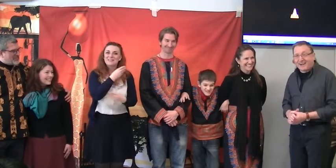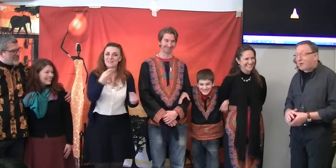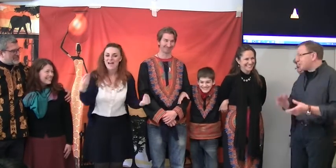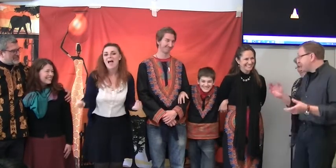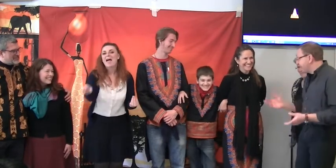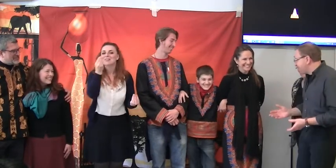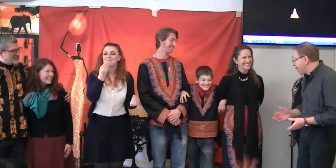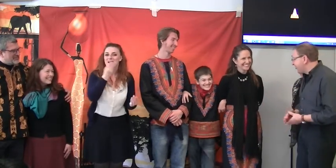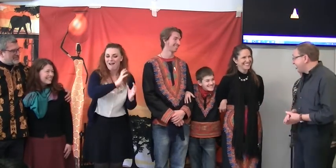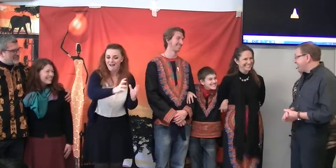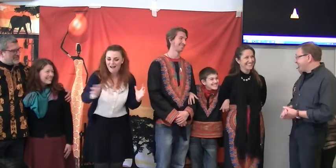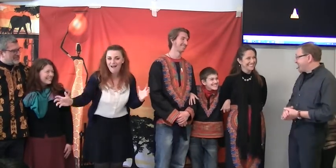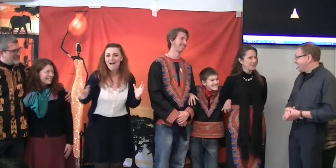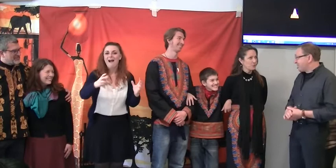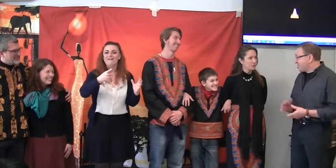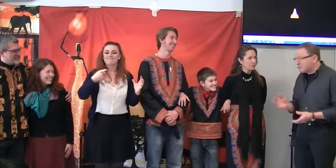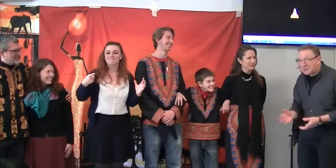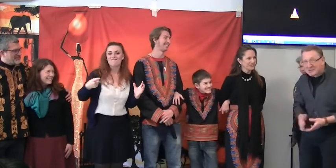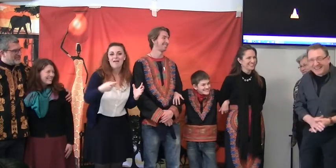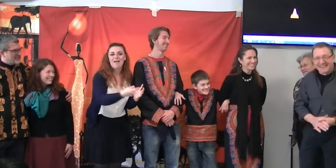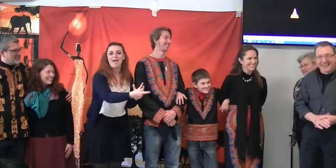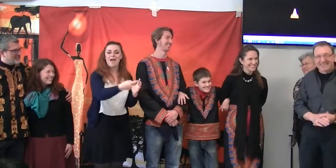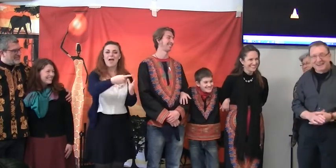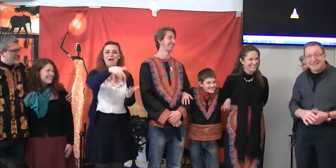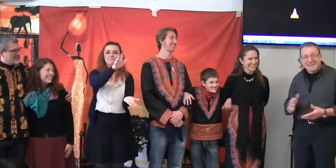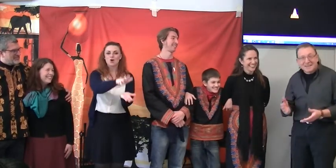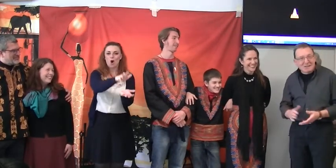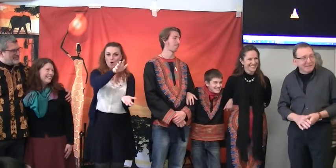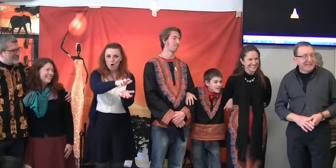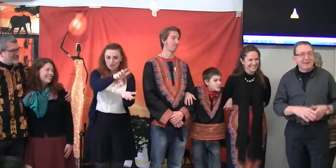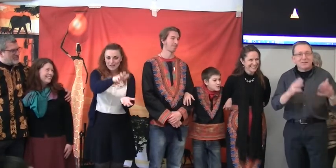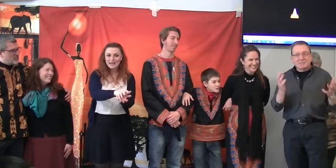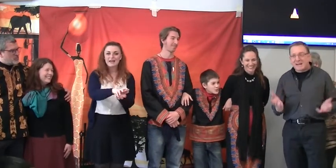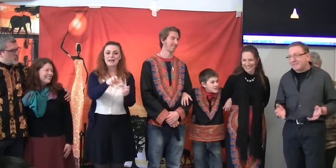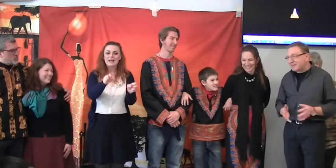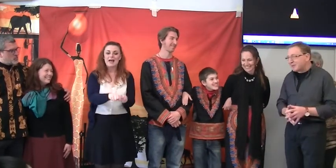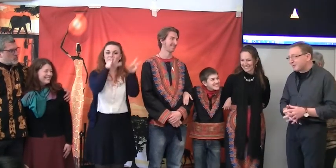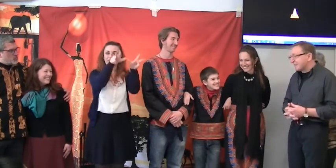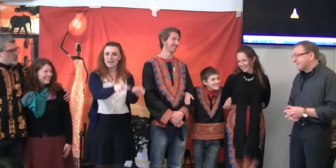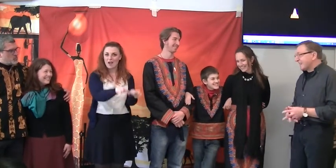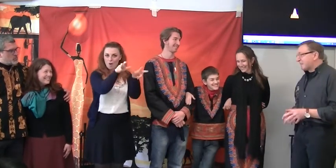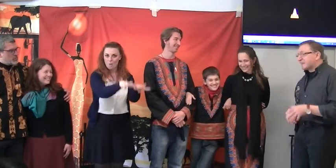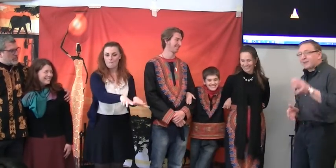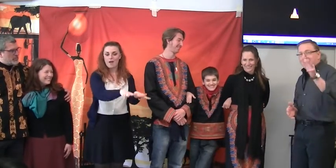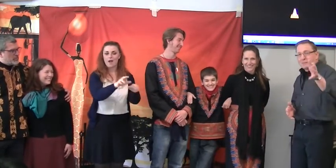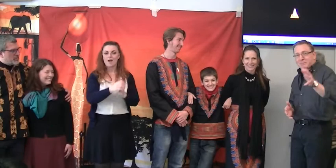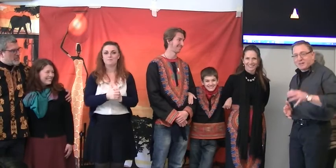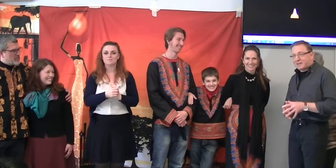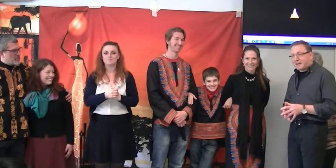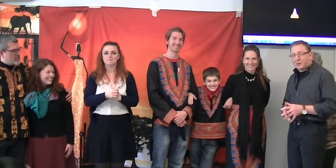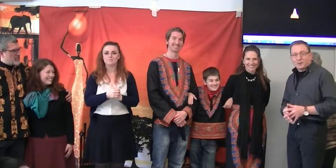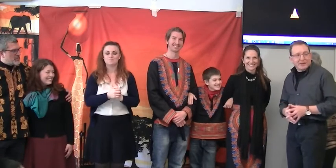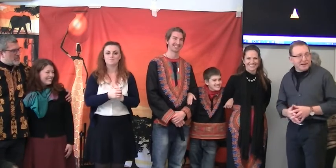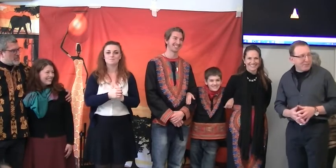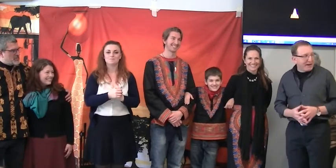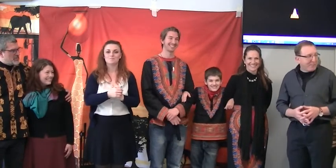il coccodrillo, il kudu, che è un antilope, cose meravigliose. A Matteo gli abbiamo spacciato